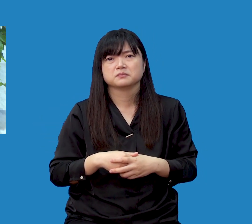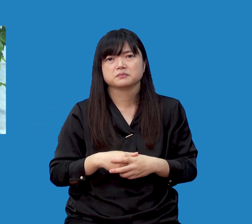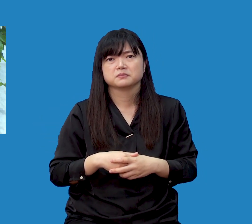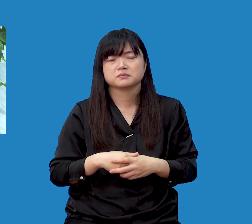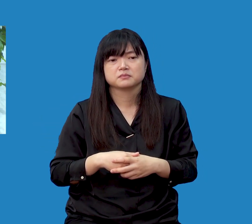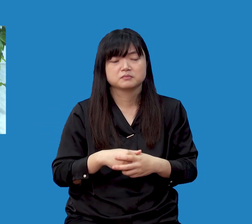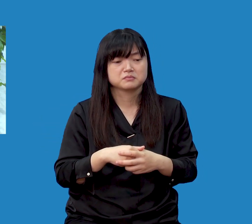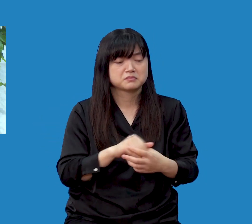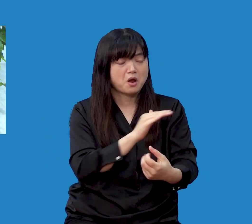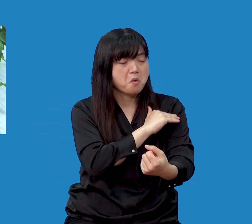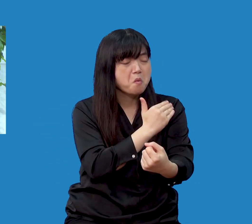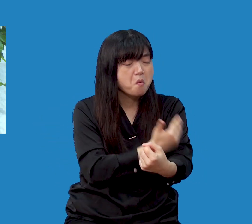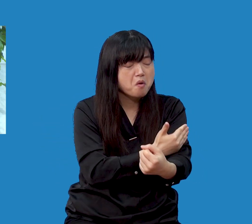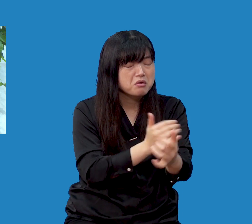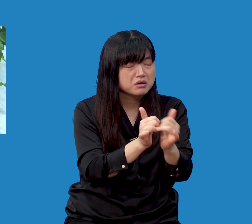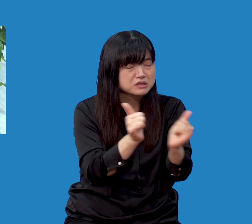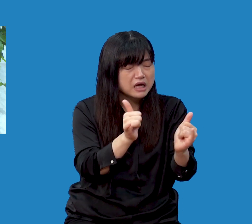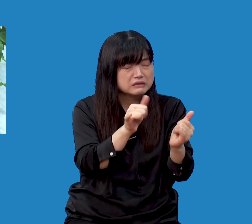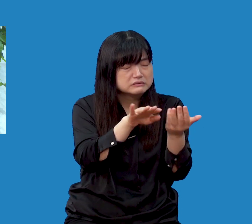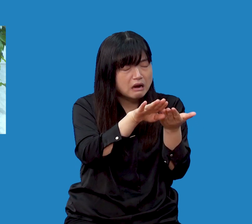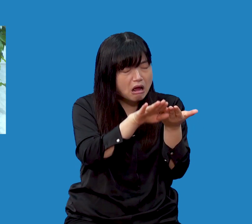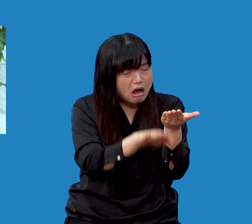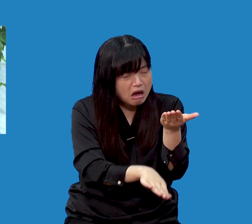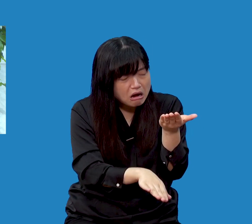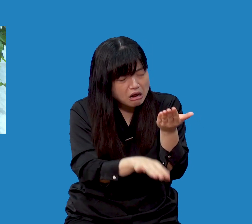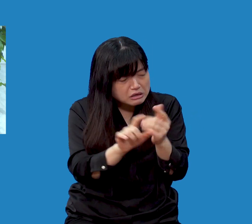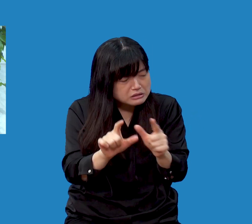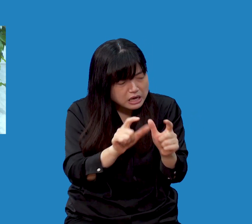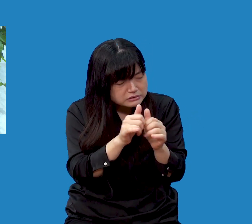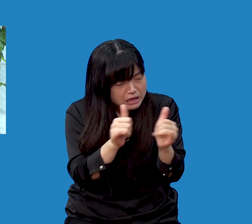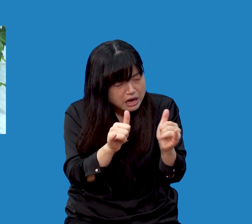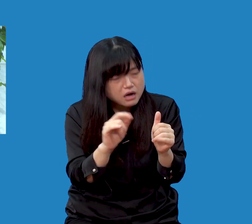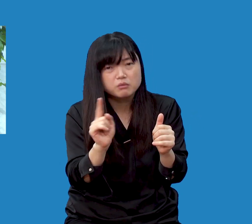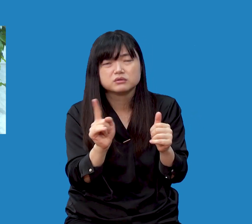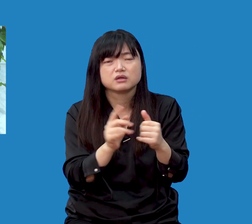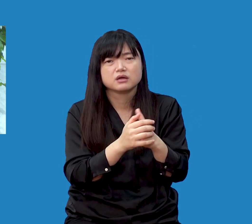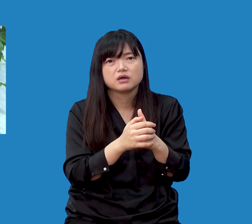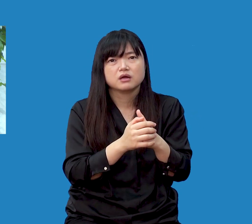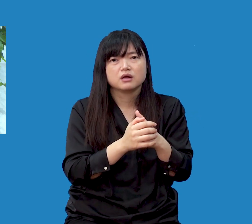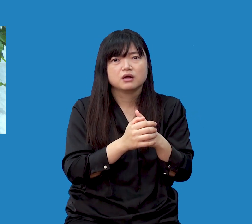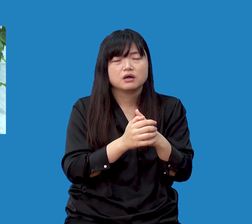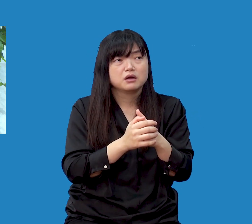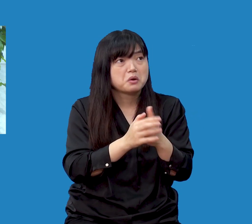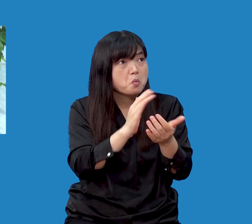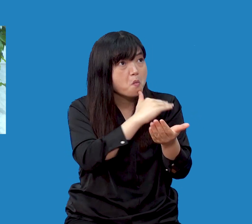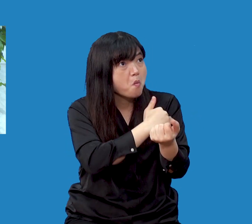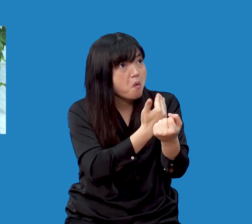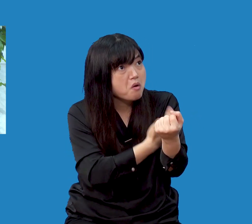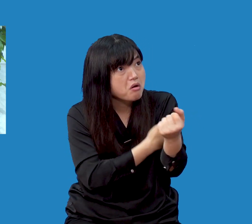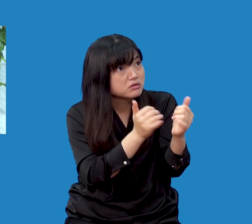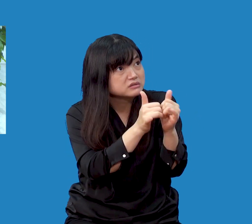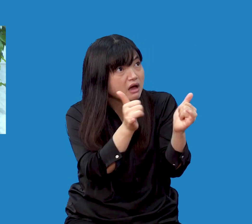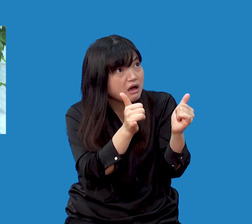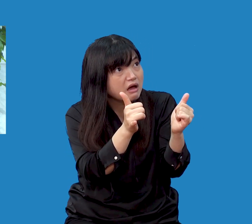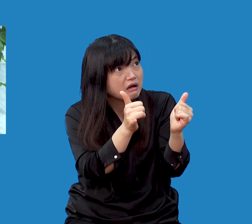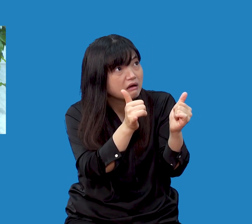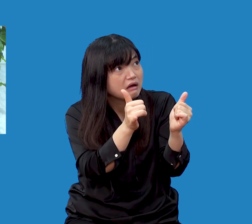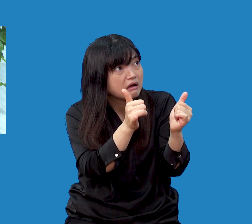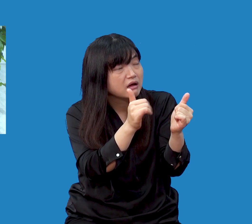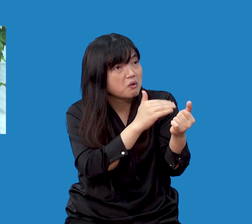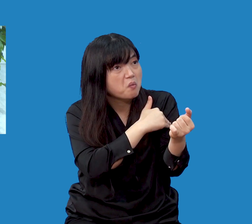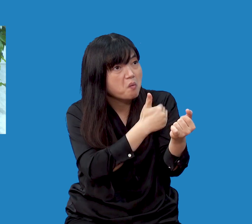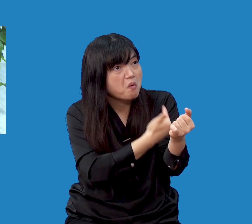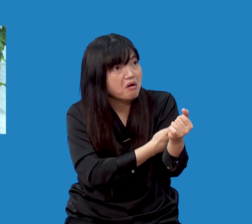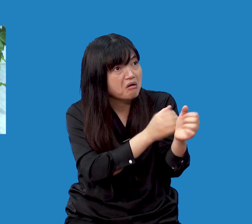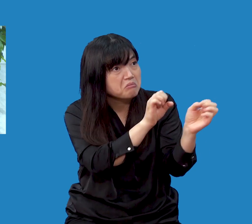그러나 권력자들의 그 권력 아래에서 살아가는 사람은 그 권력자의 권력 상실과